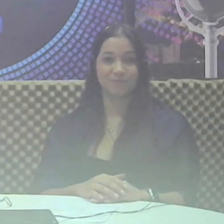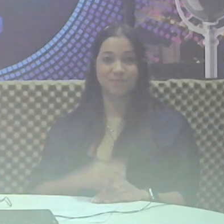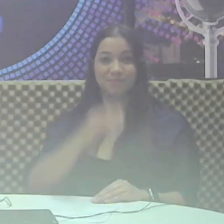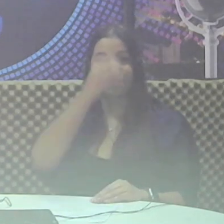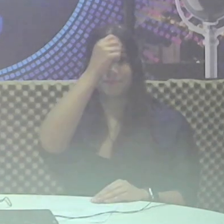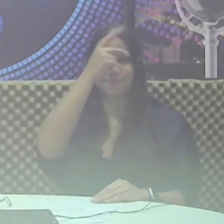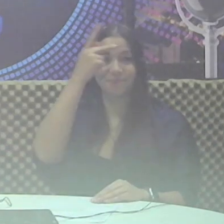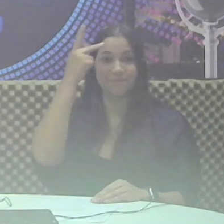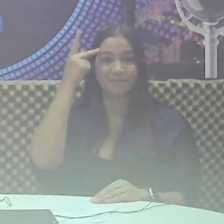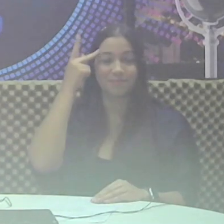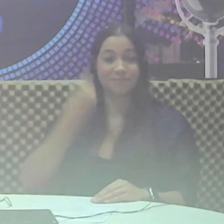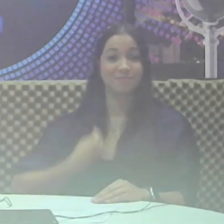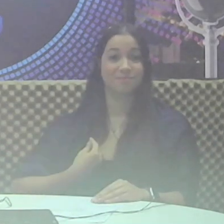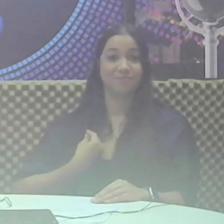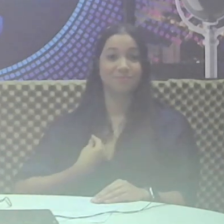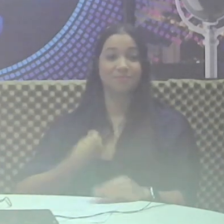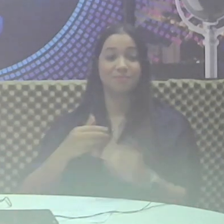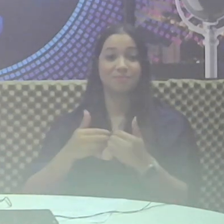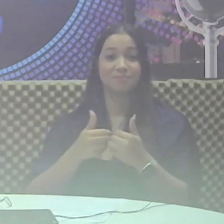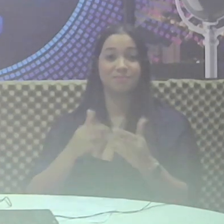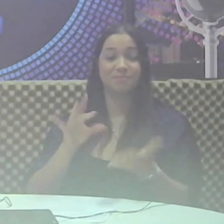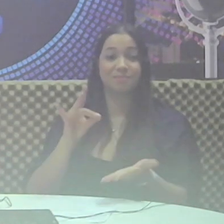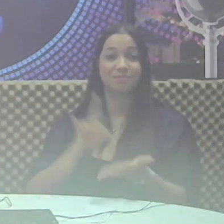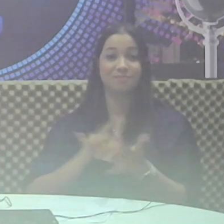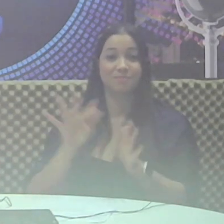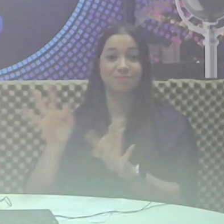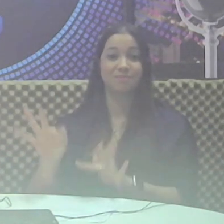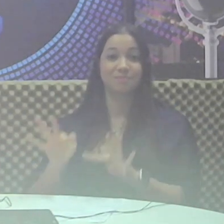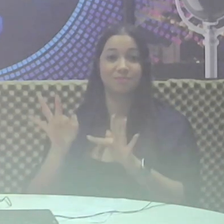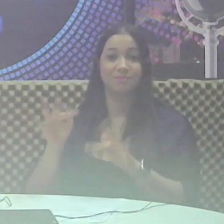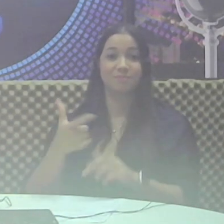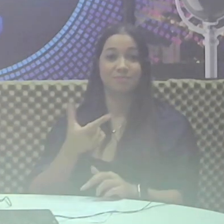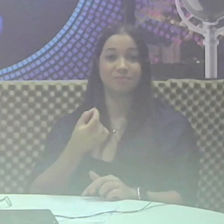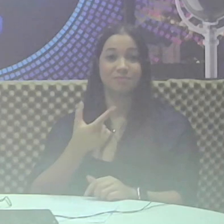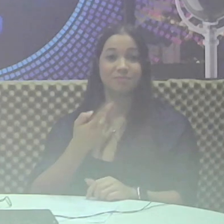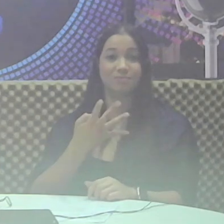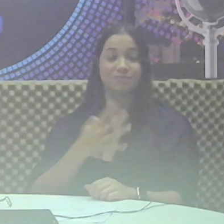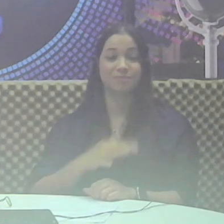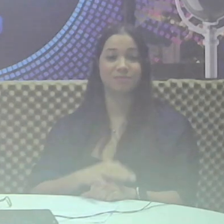Prefeitura participa da abertura oficial da FEMEC 2024.